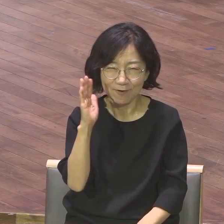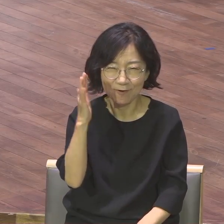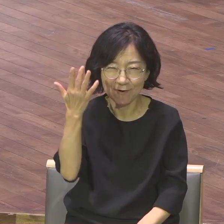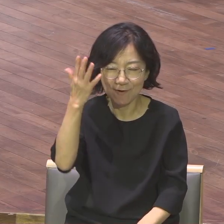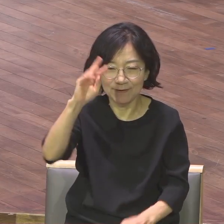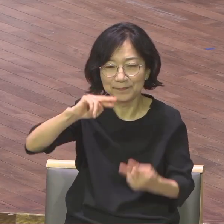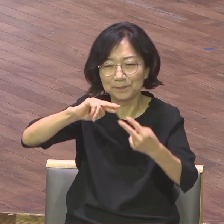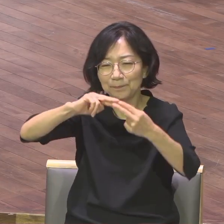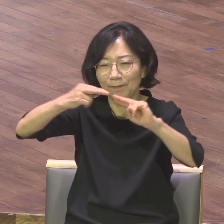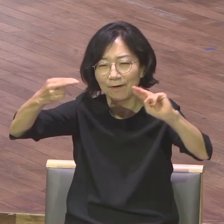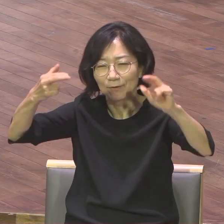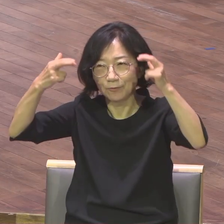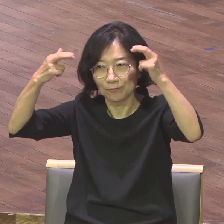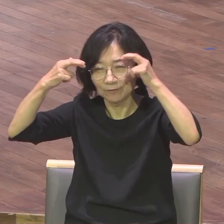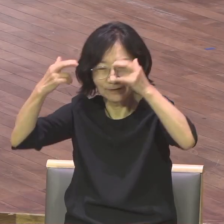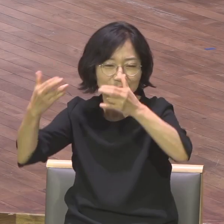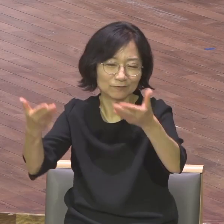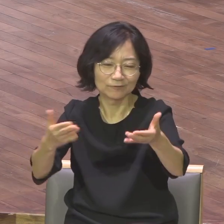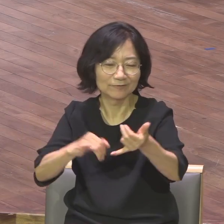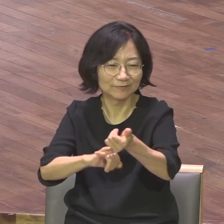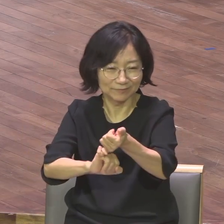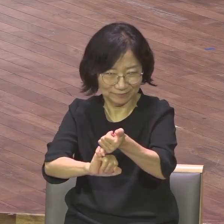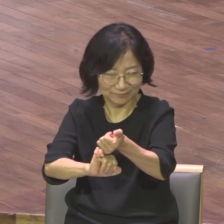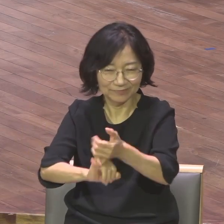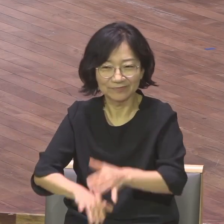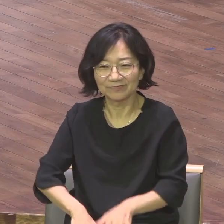영원한 것으로.